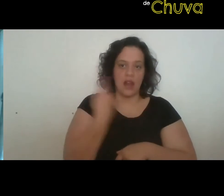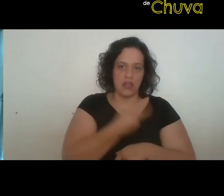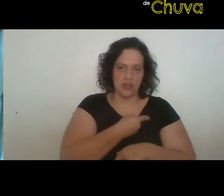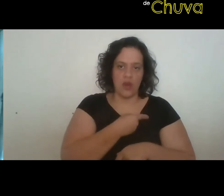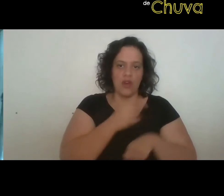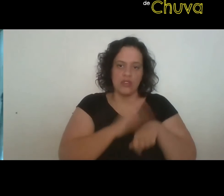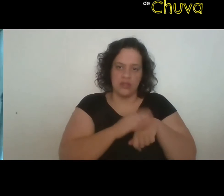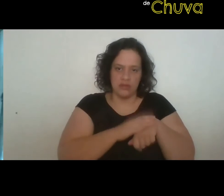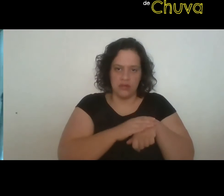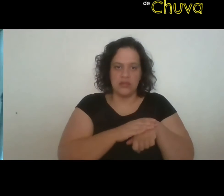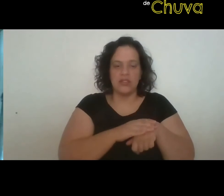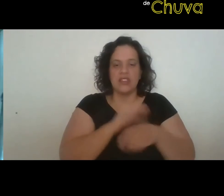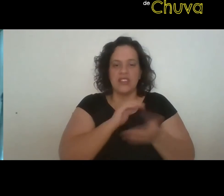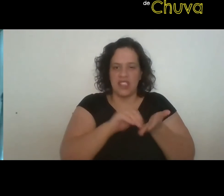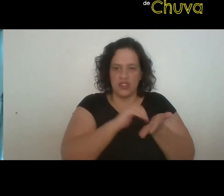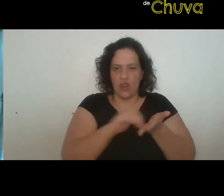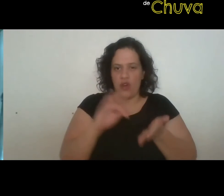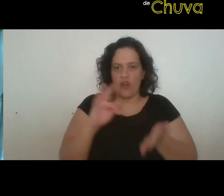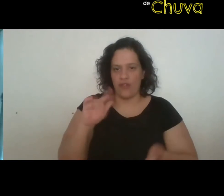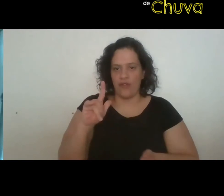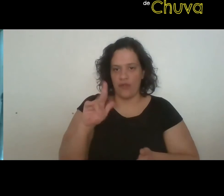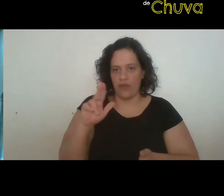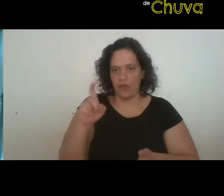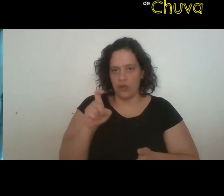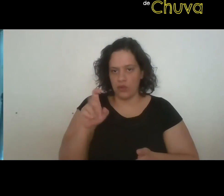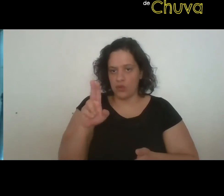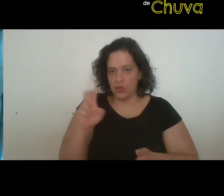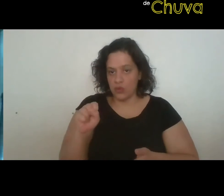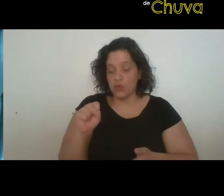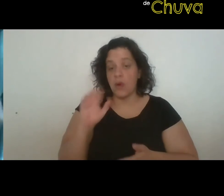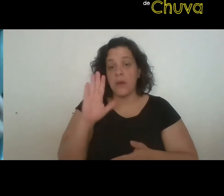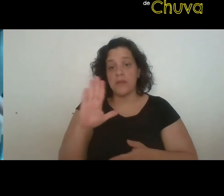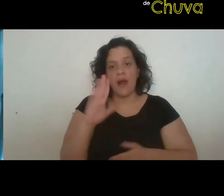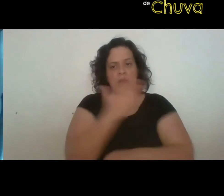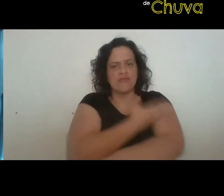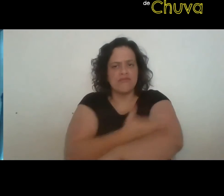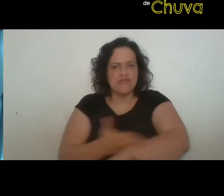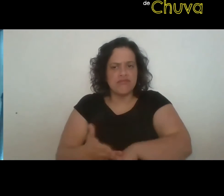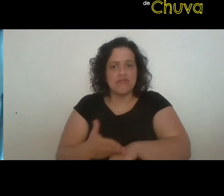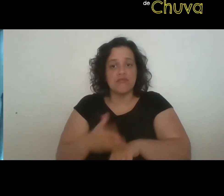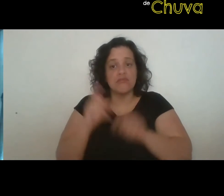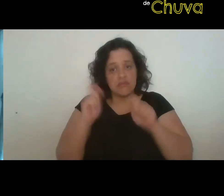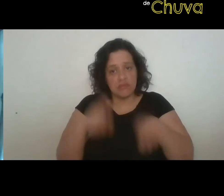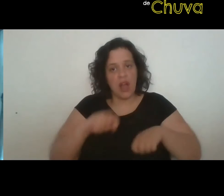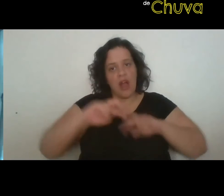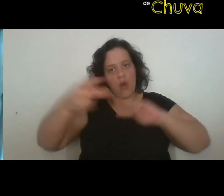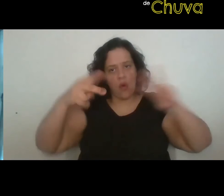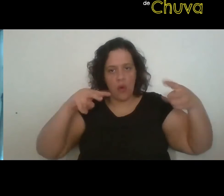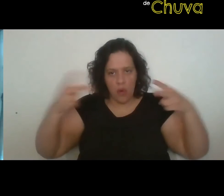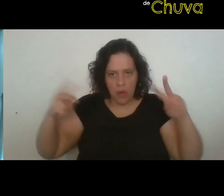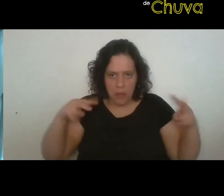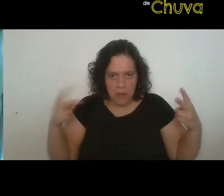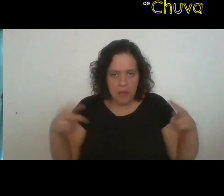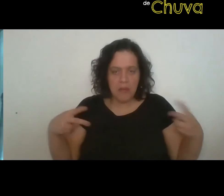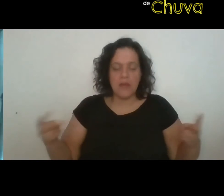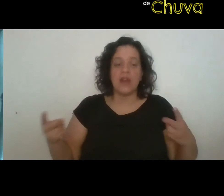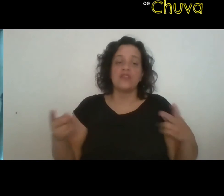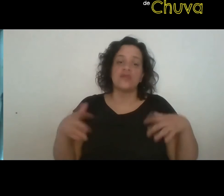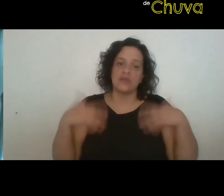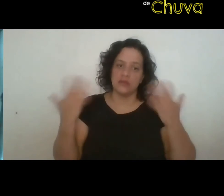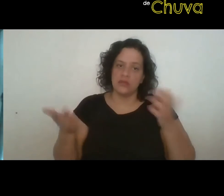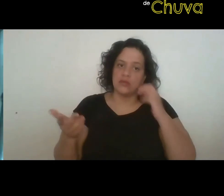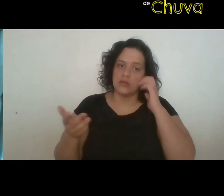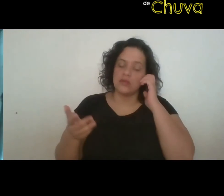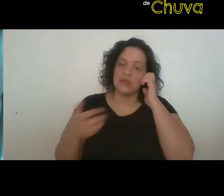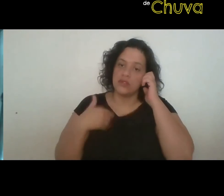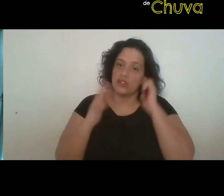nosso escritório, mas que a gente tem o hábito de, sempre que tem uma oportunidade, de compartilhar. Então, que eu já coloco